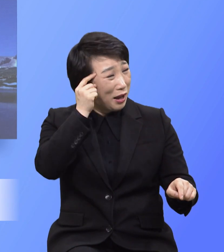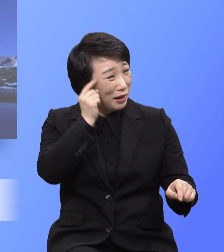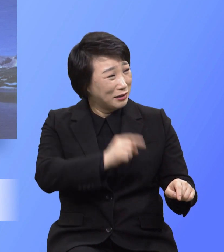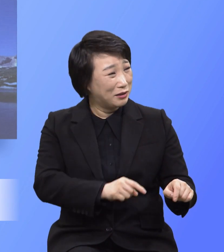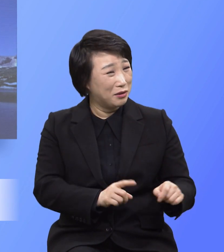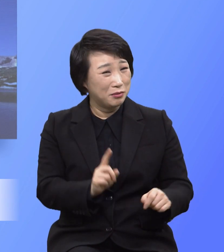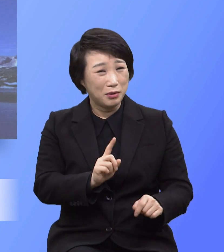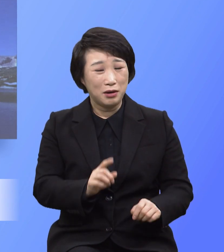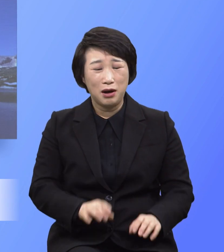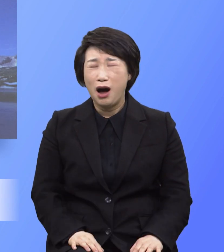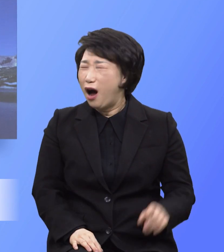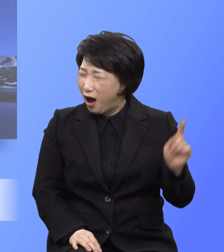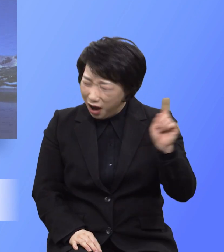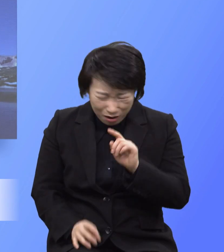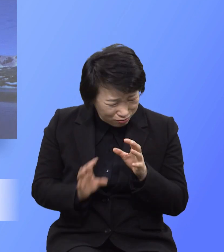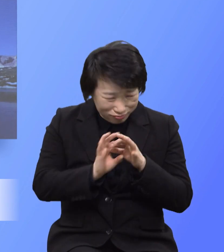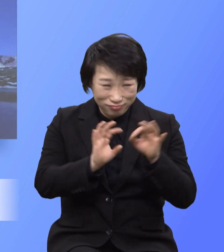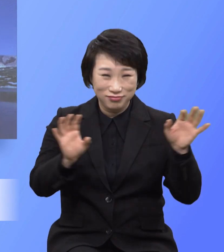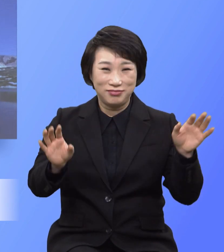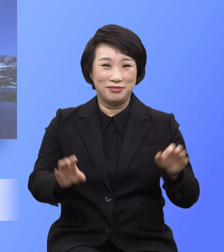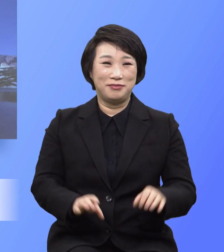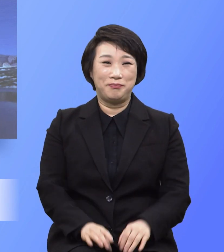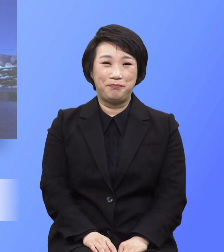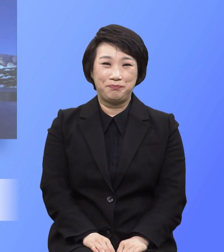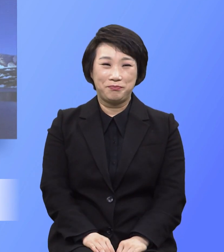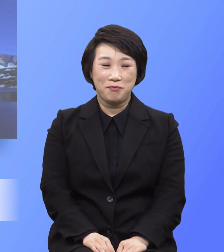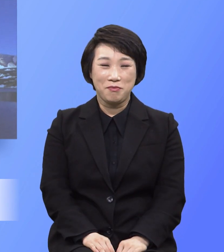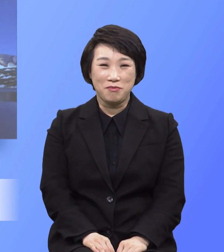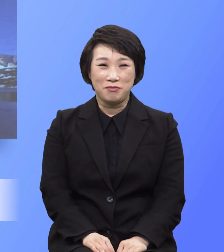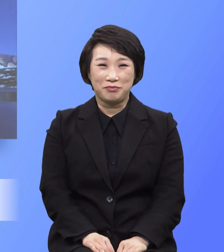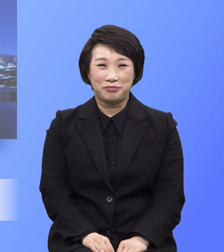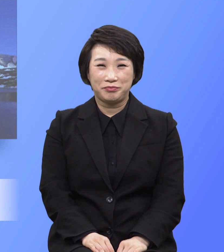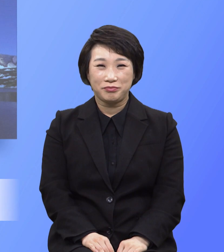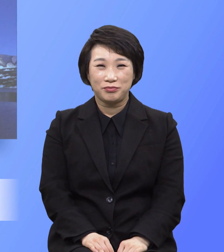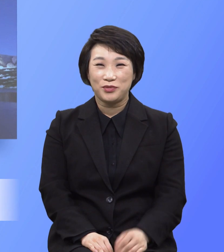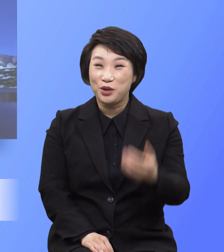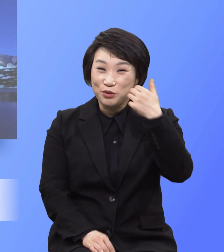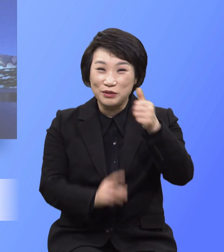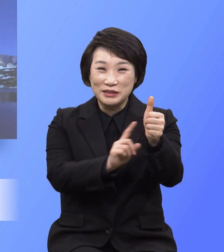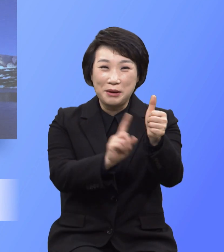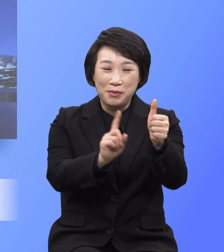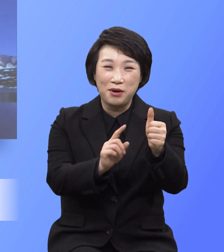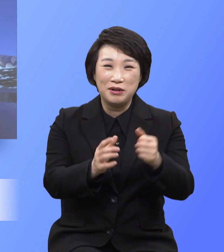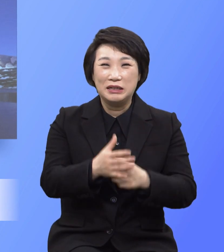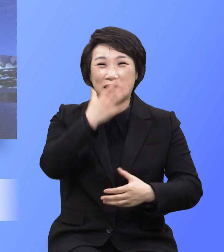상관이냐? 아무 상관도 없다 이 말이야. 응? 또 어떤 사람은